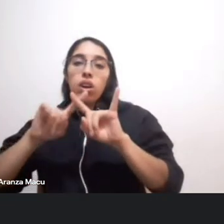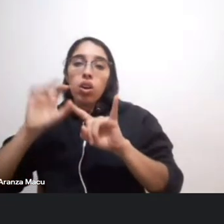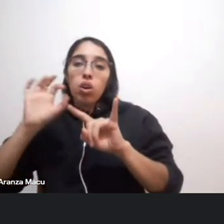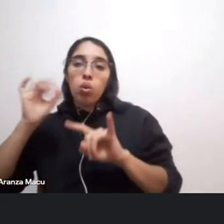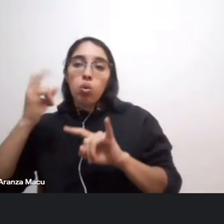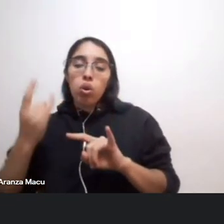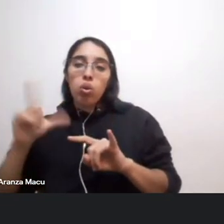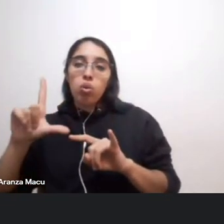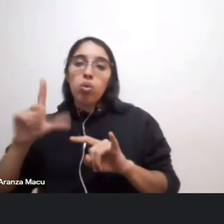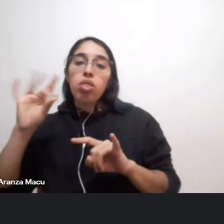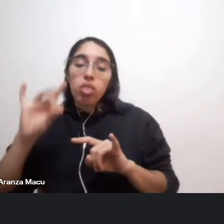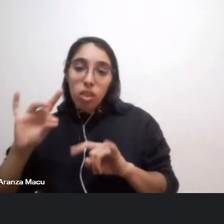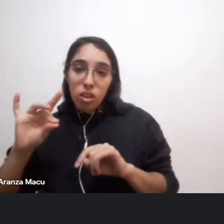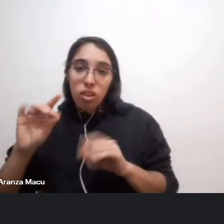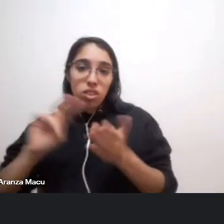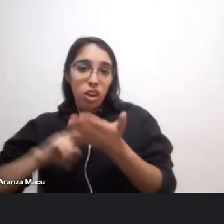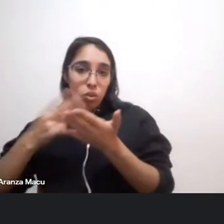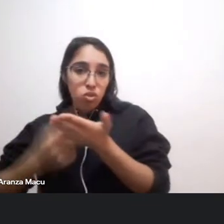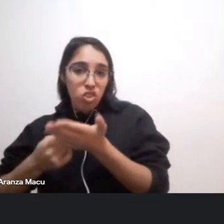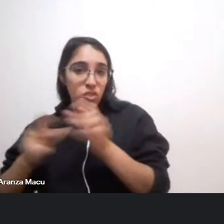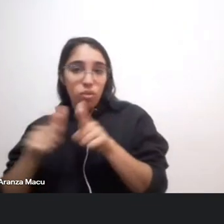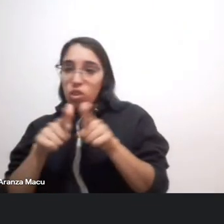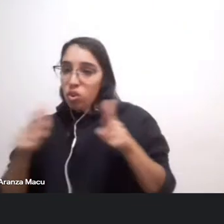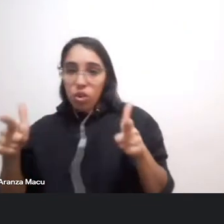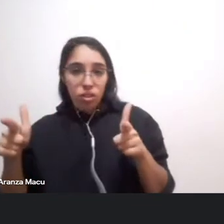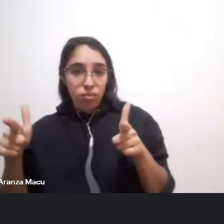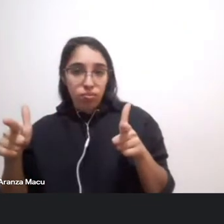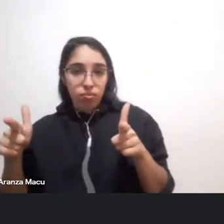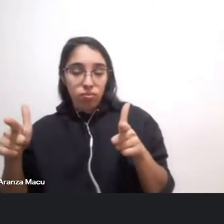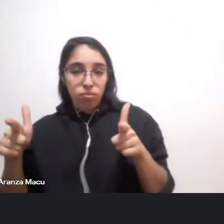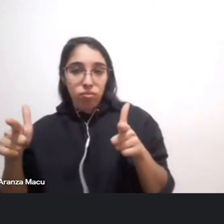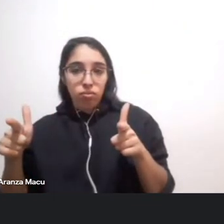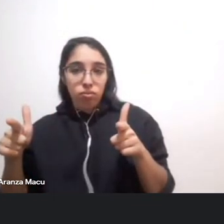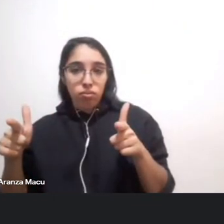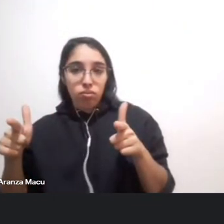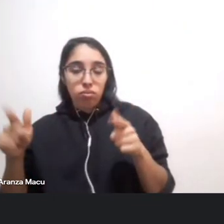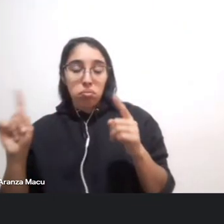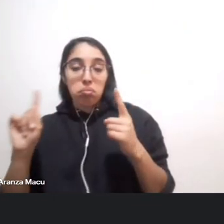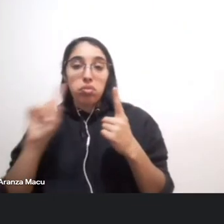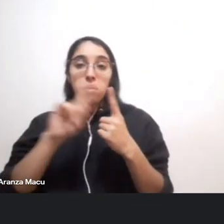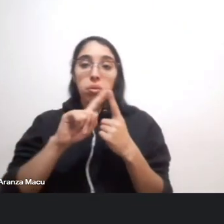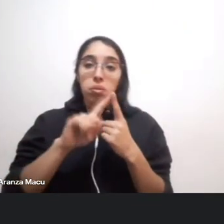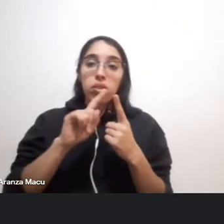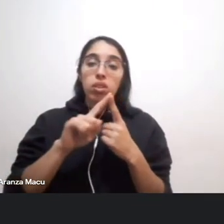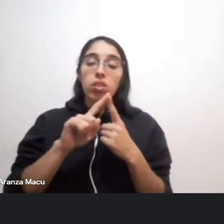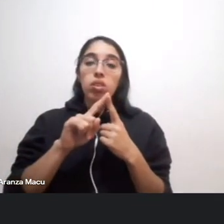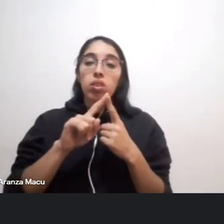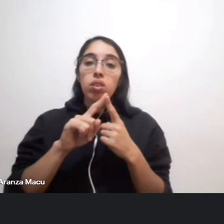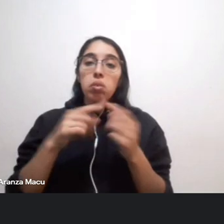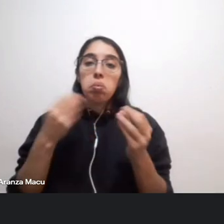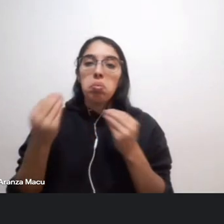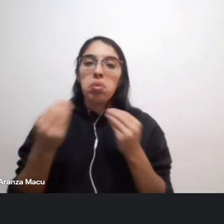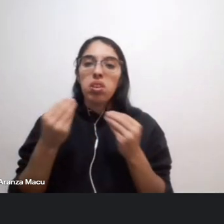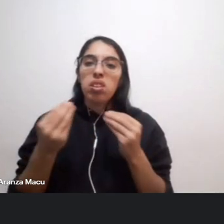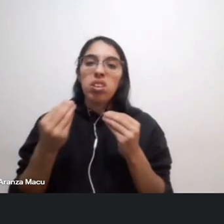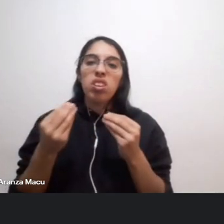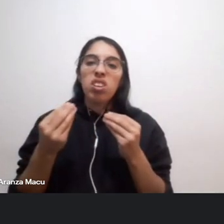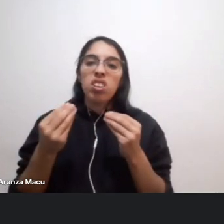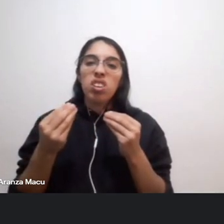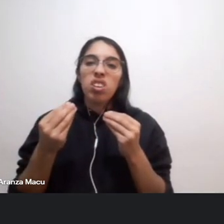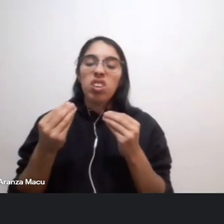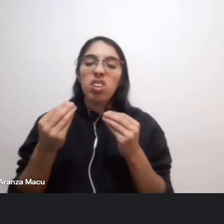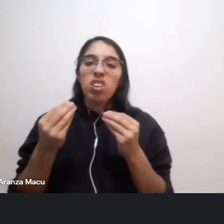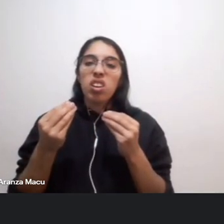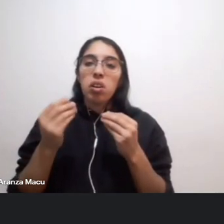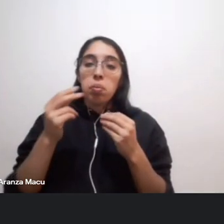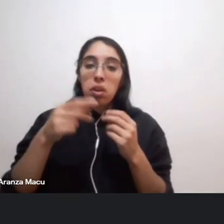traducen. El will se usa para indicar que el verbo que le sigue se va a leer